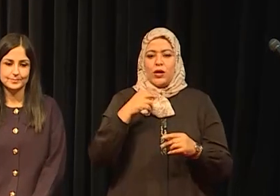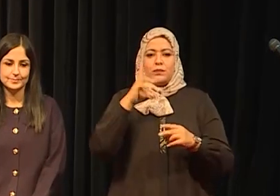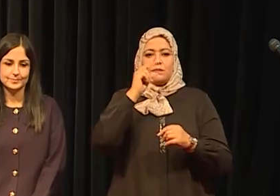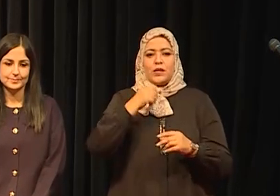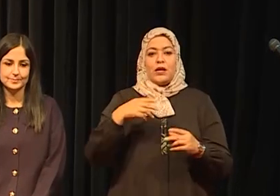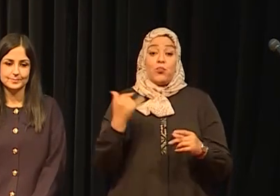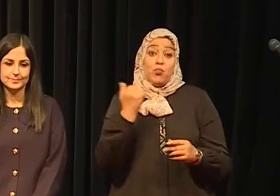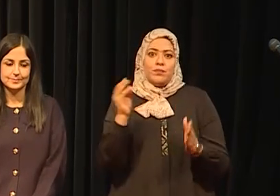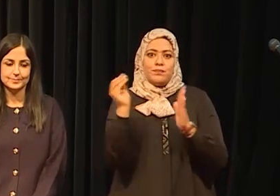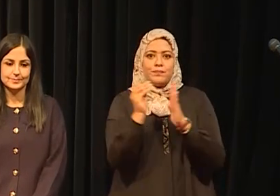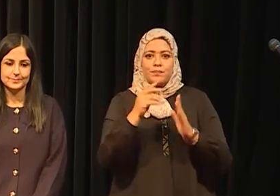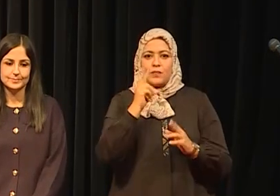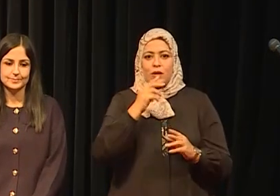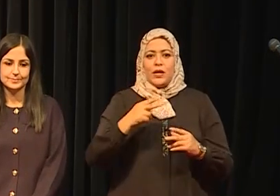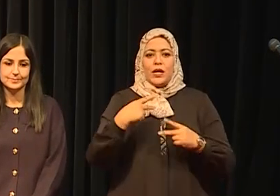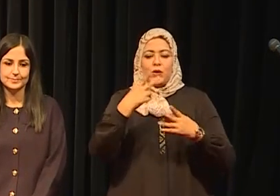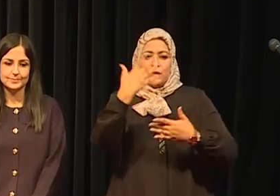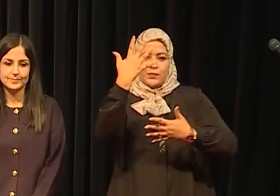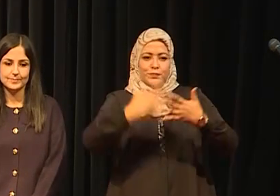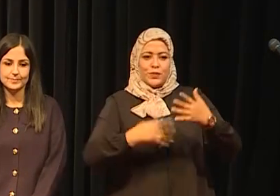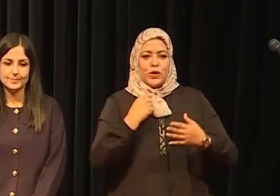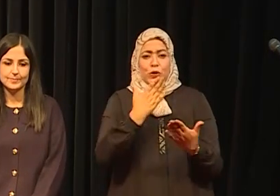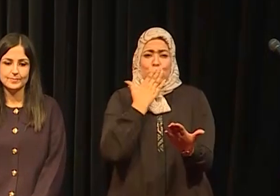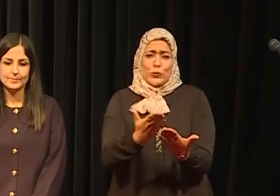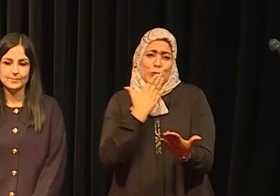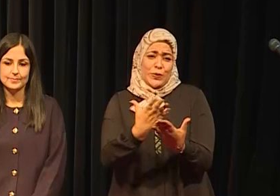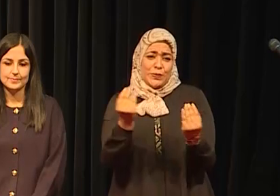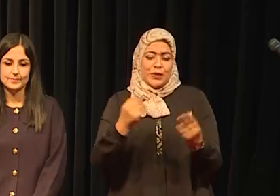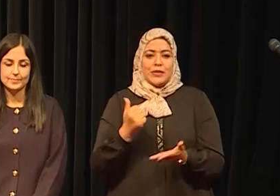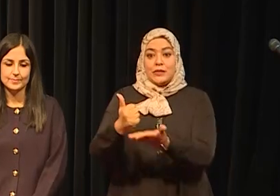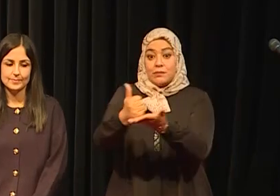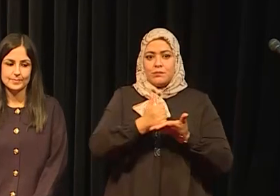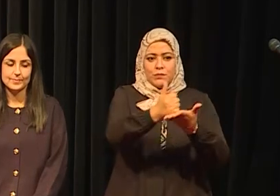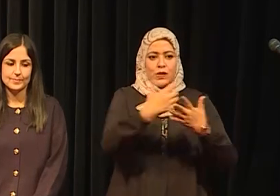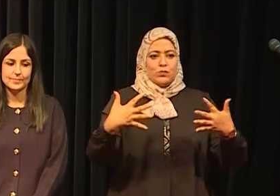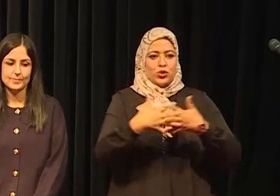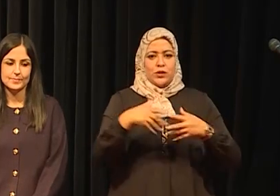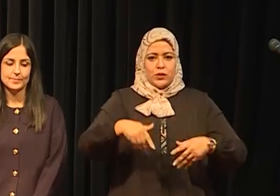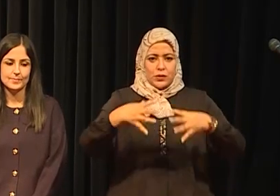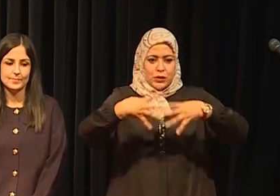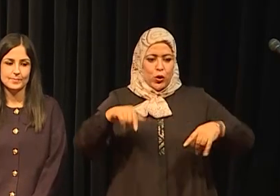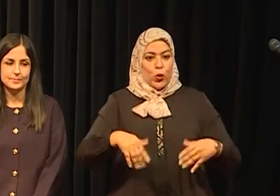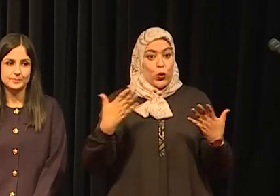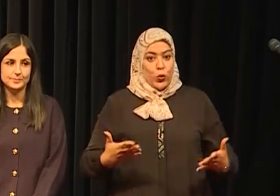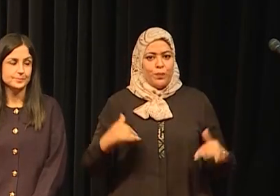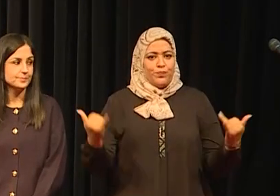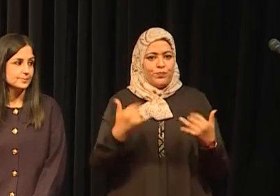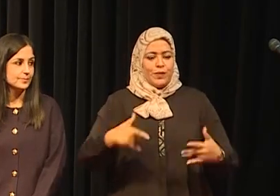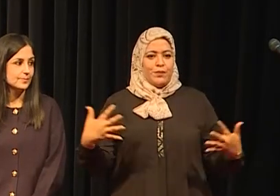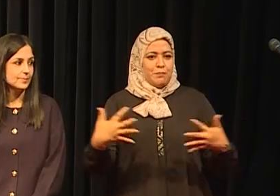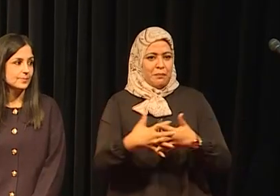وأغتنمها فرصة لأعرض على فائق شكري للمساهمين والمشاركين في تنظيم هذا النشاط الذي